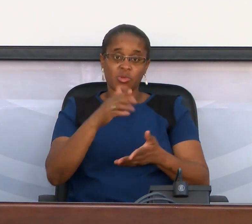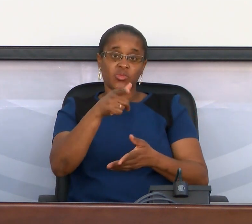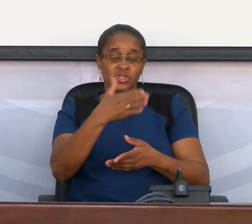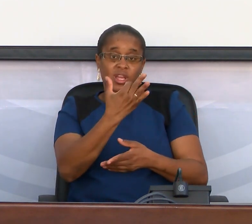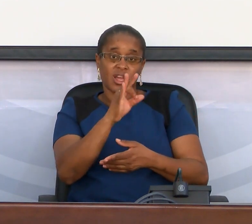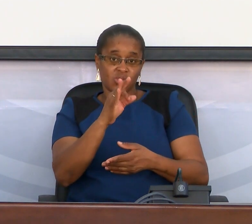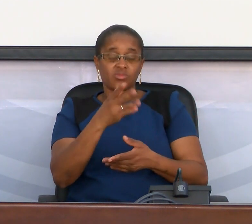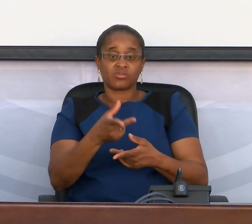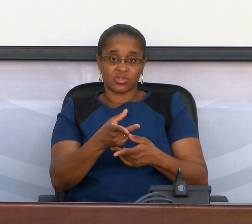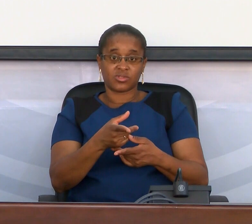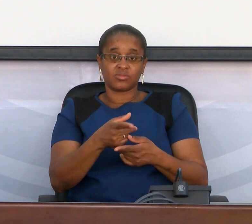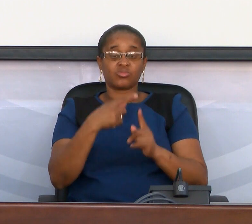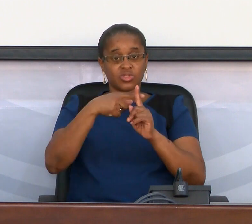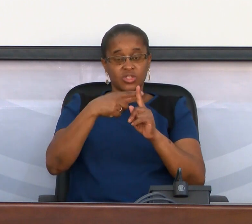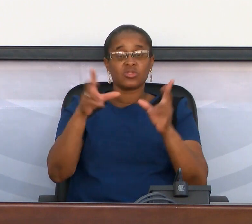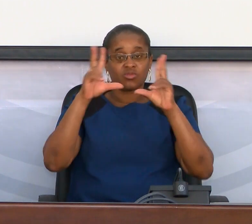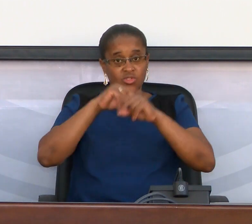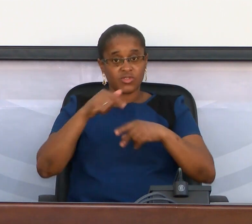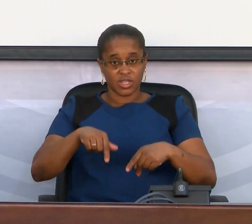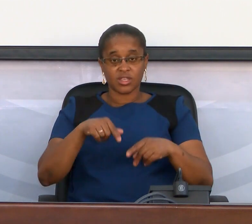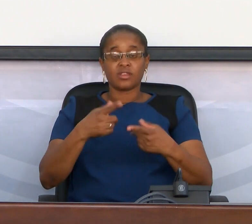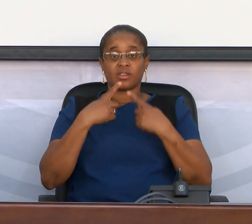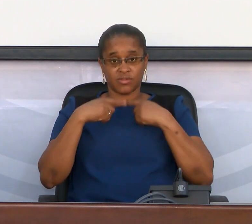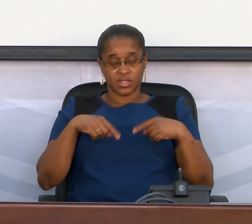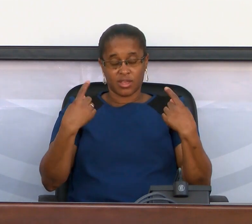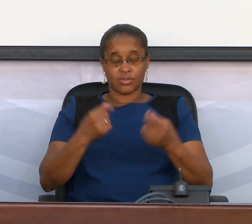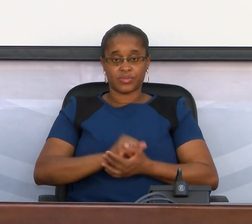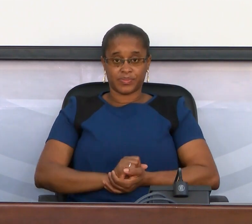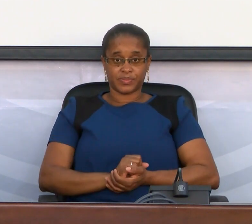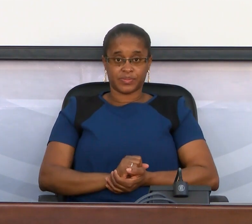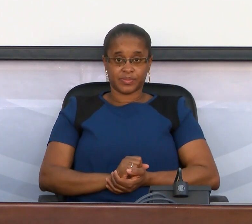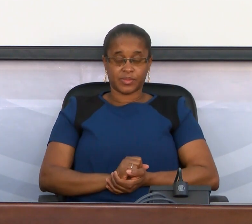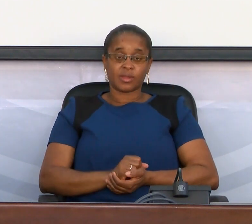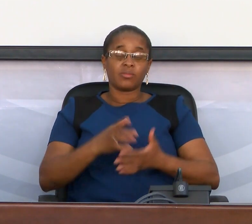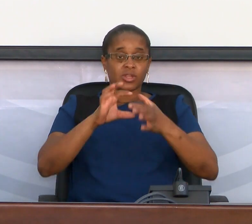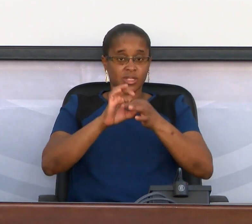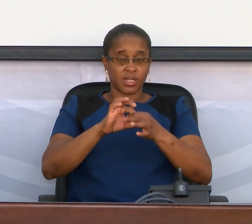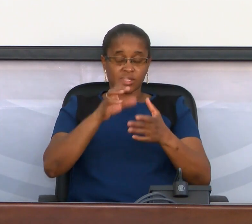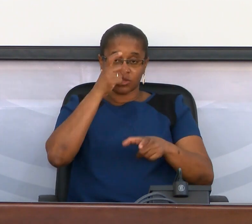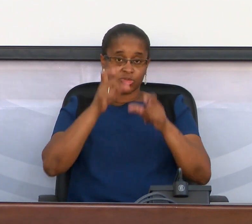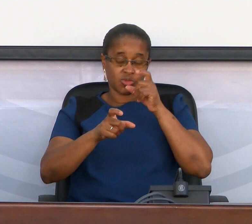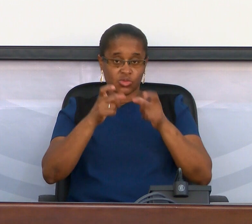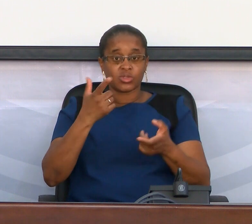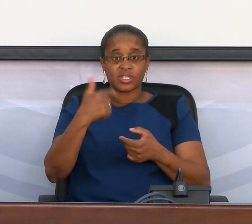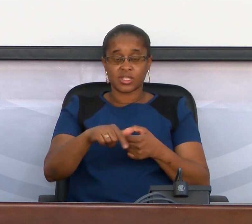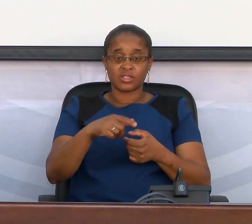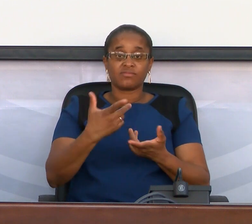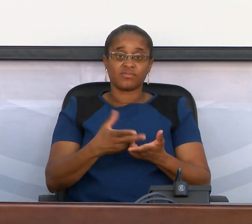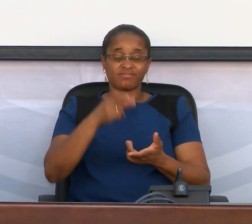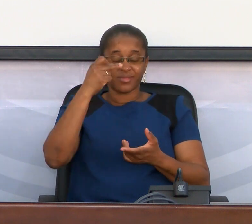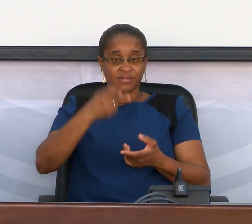casos novos que já foram aqui anunciados. Em relação a pessoas que estão de